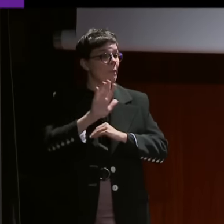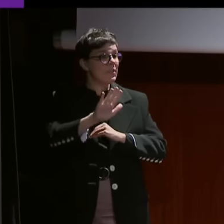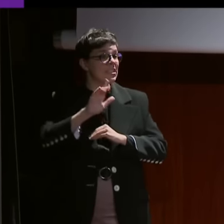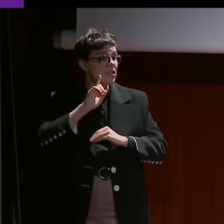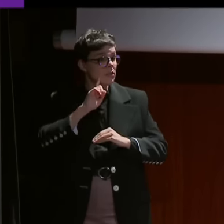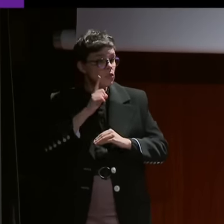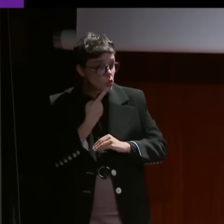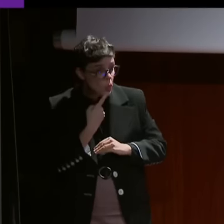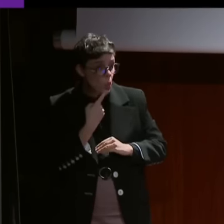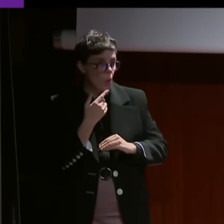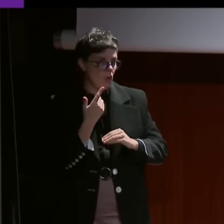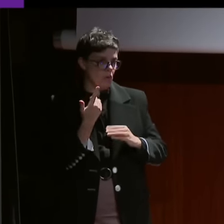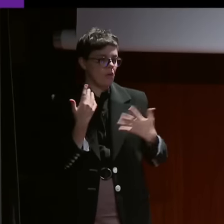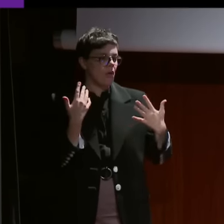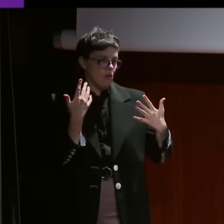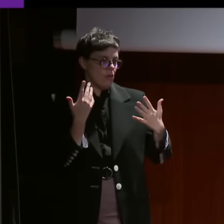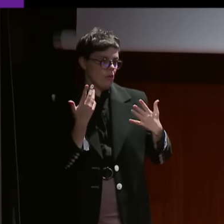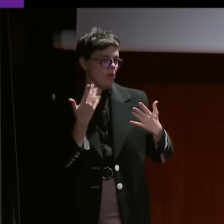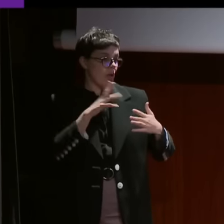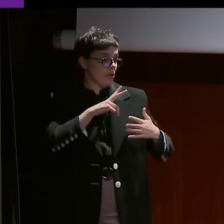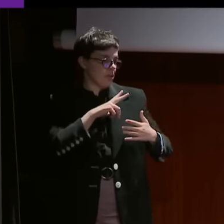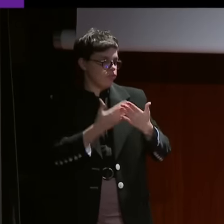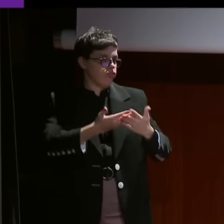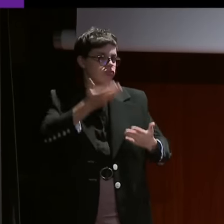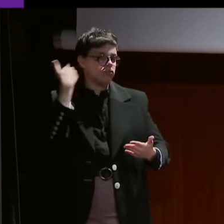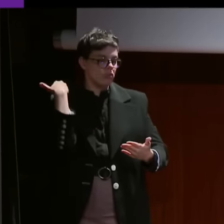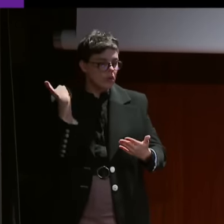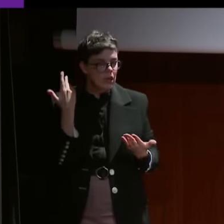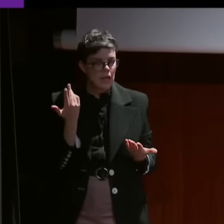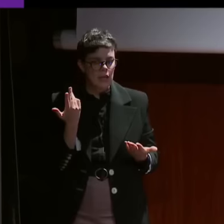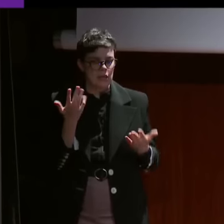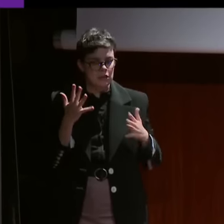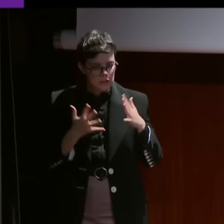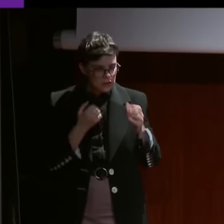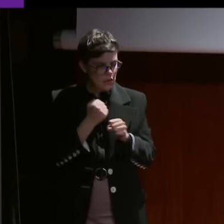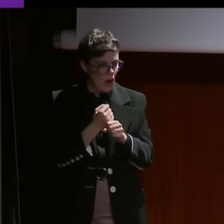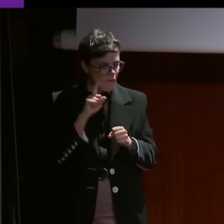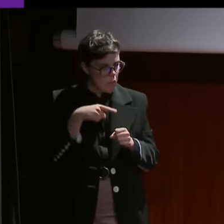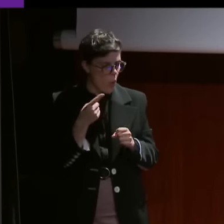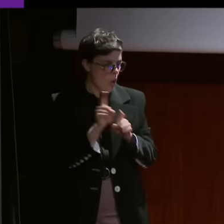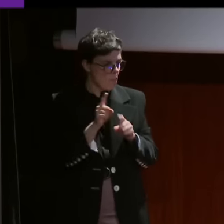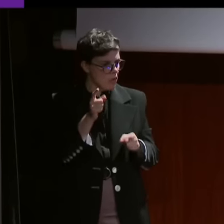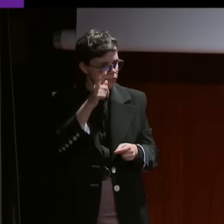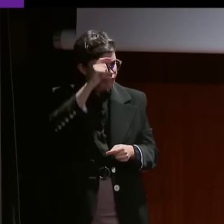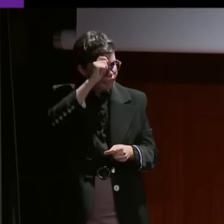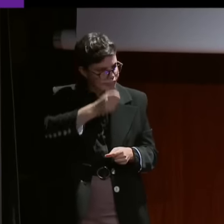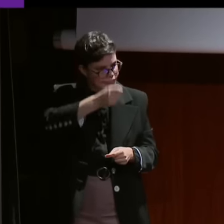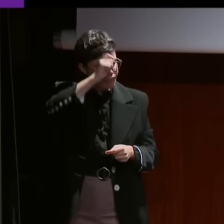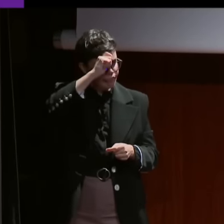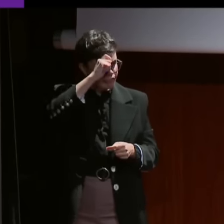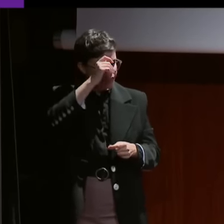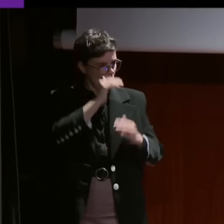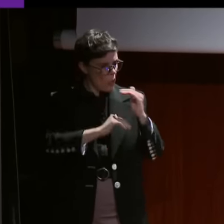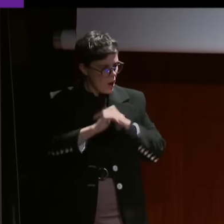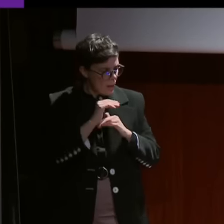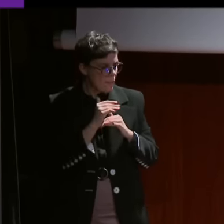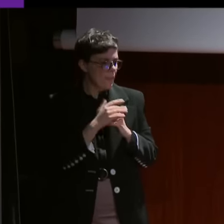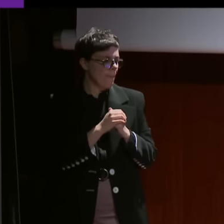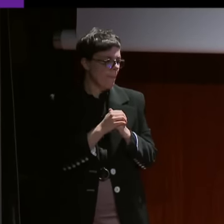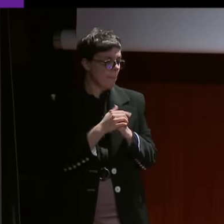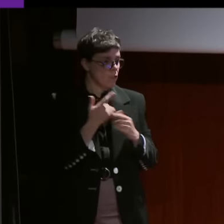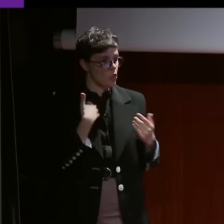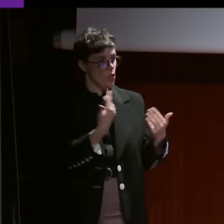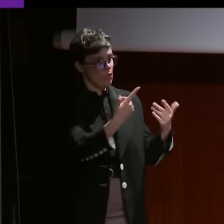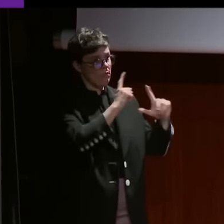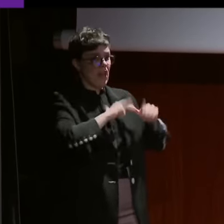10 ans que ce programme, typiquement pour les sourds, existait. Et il y avait une